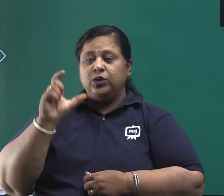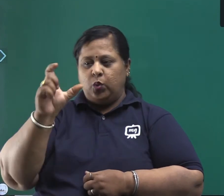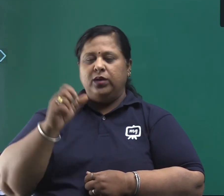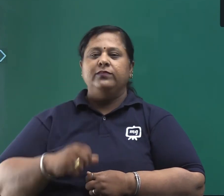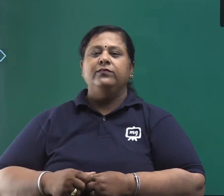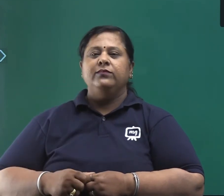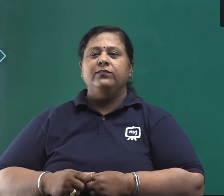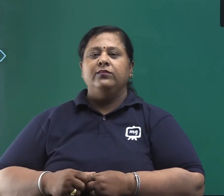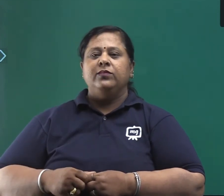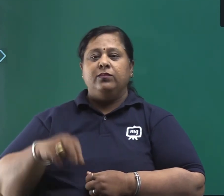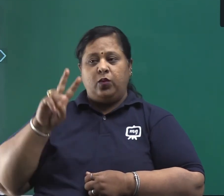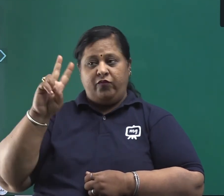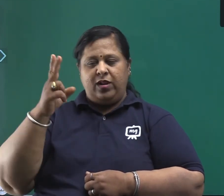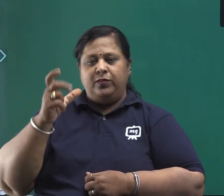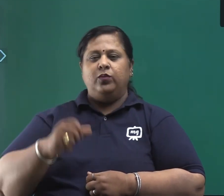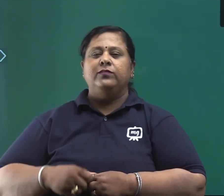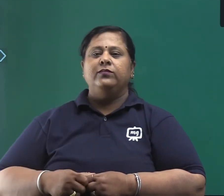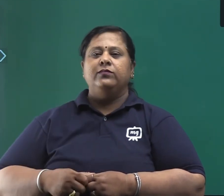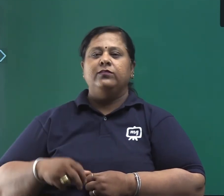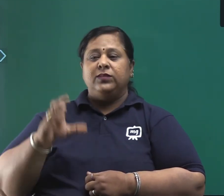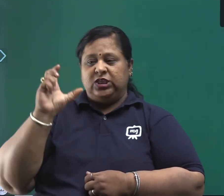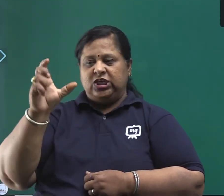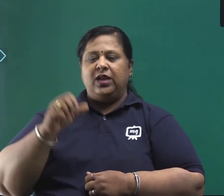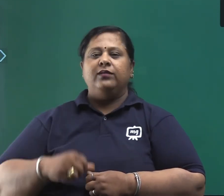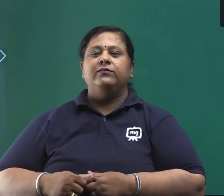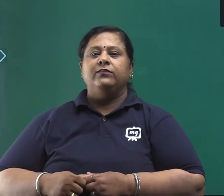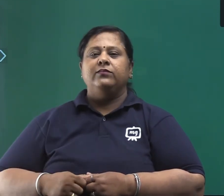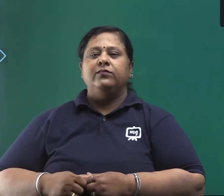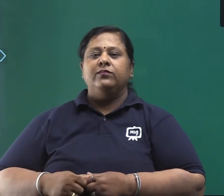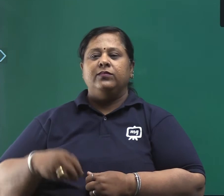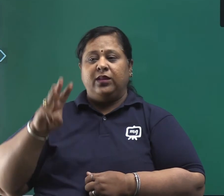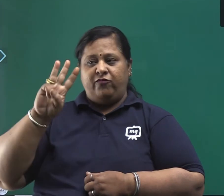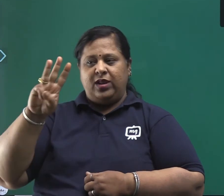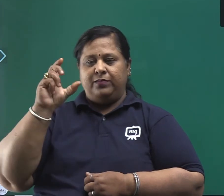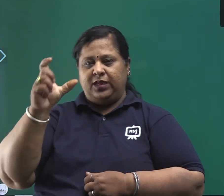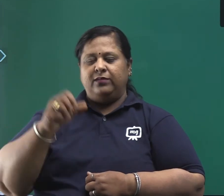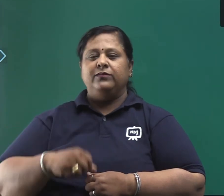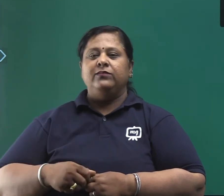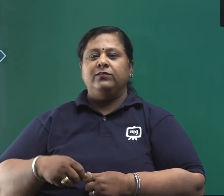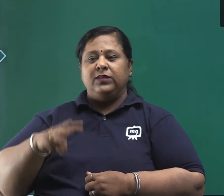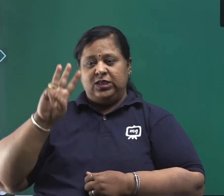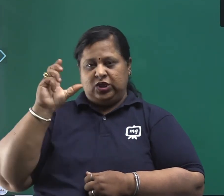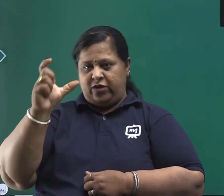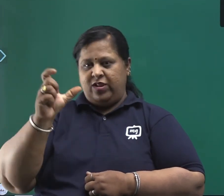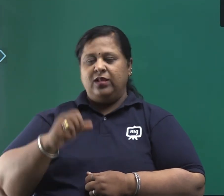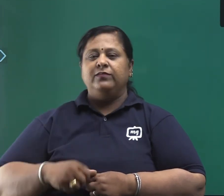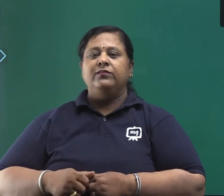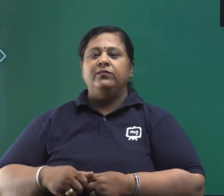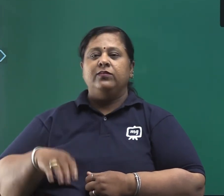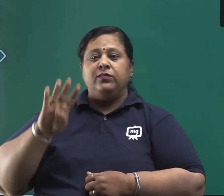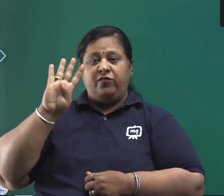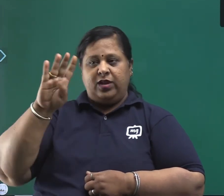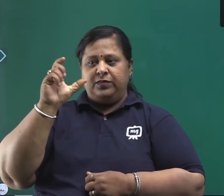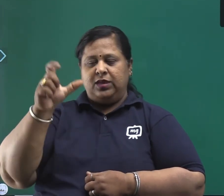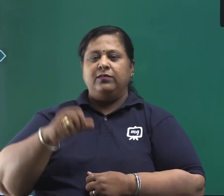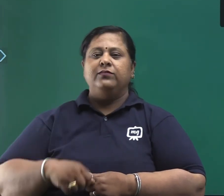गुड़, विकल्प 2 चने, विकल्प 3 चावल, या